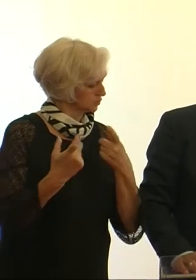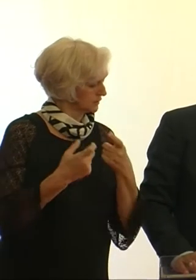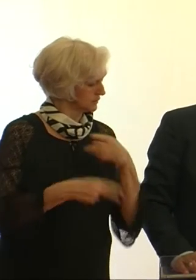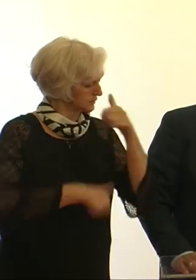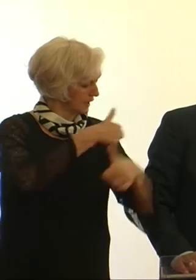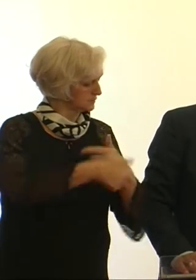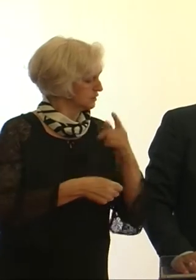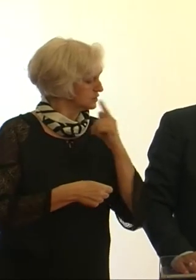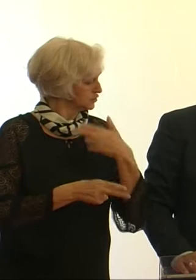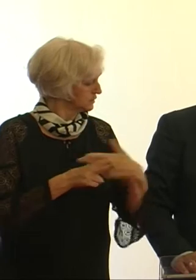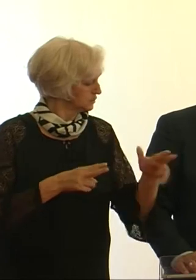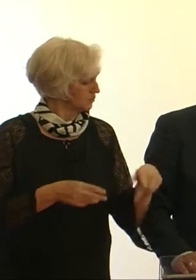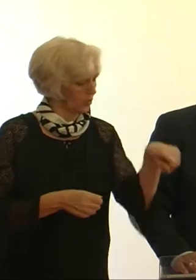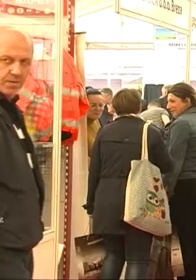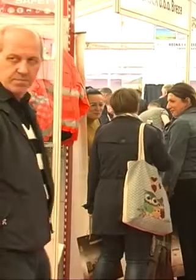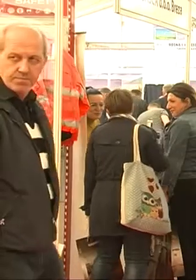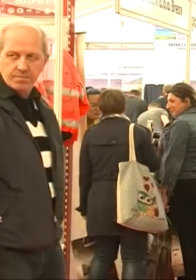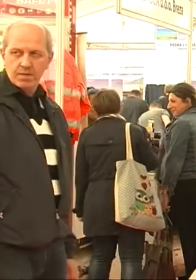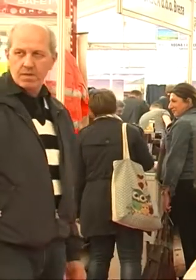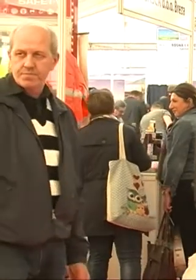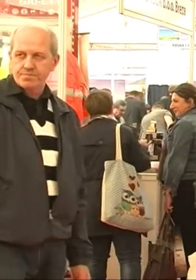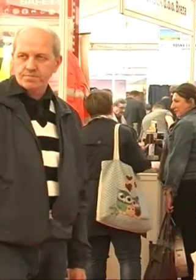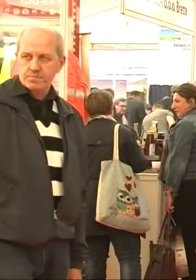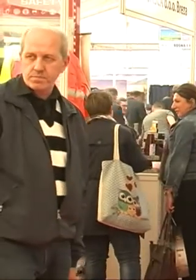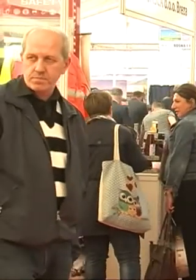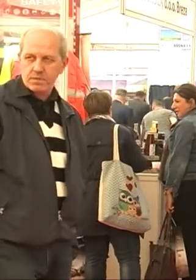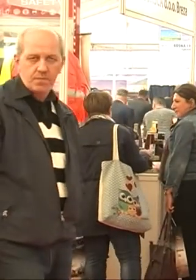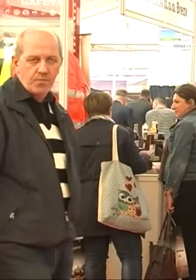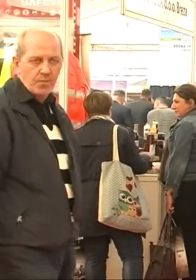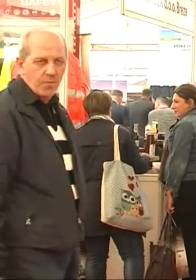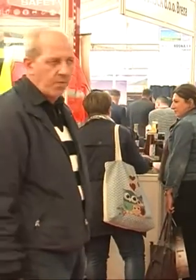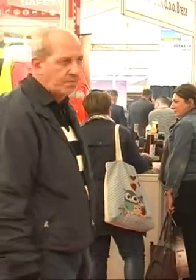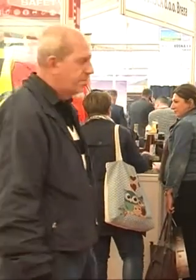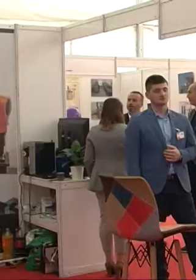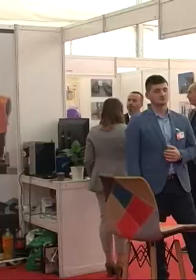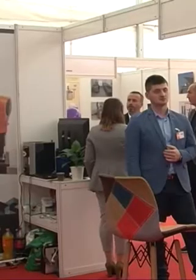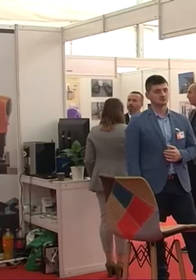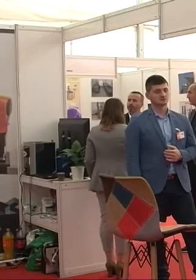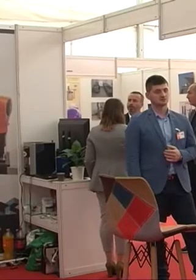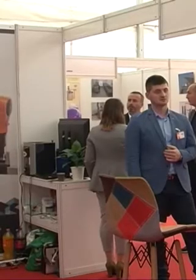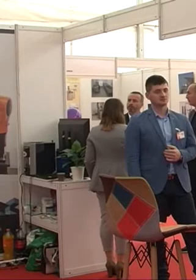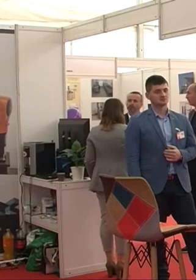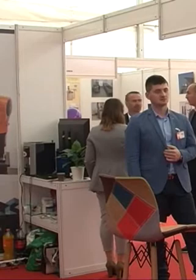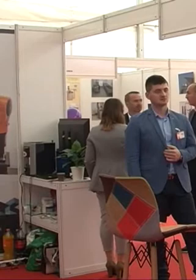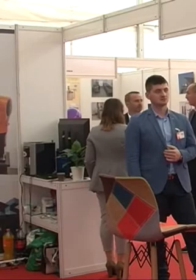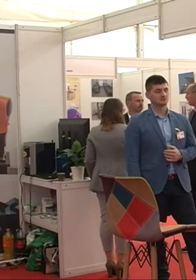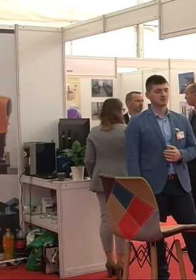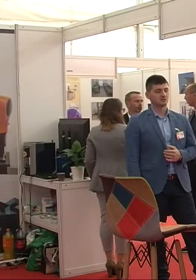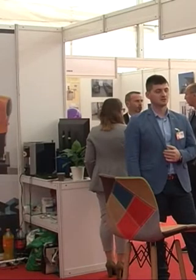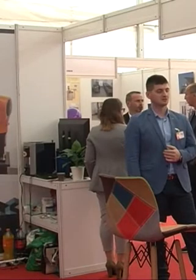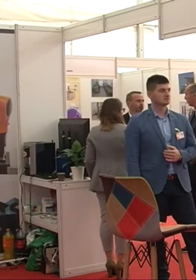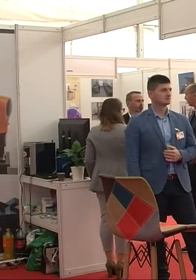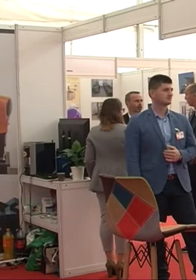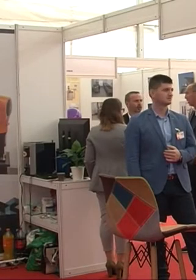kulturno-istorijskom nasljeđu i čistom okolišu. Govoreći ispred Vanjsko-trgovinske komore BiH, Bruno Bojić je istakao da komora daje